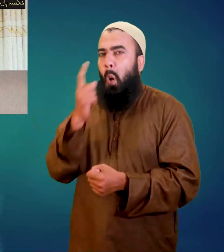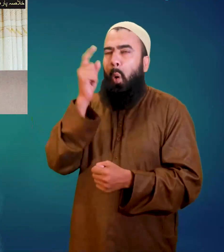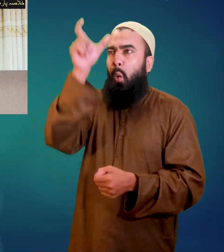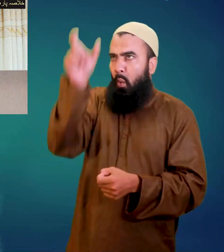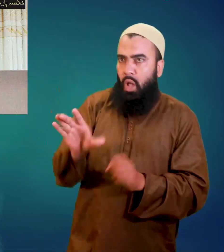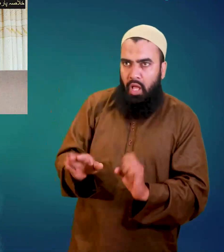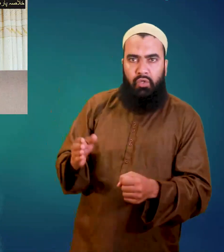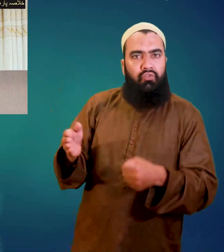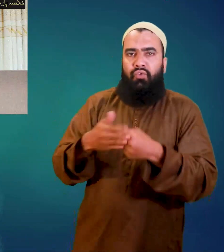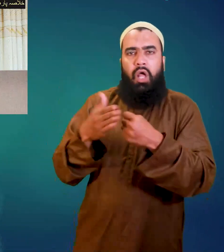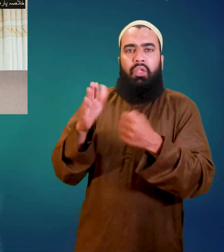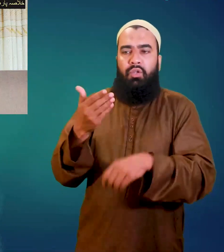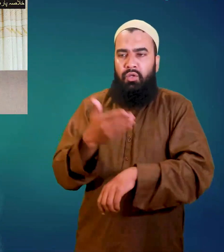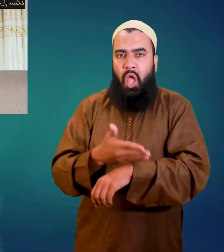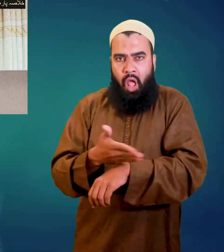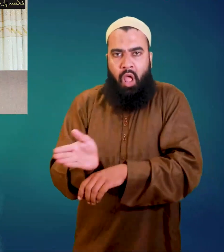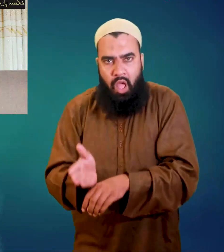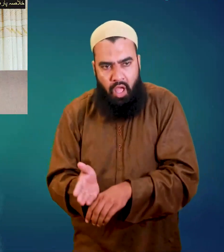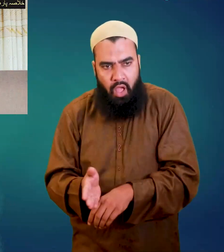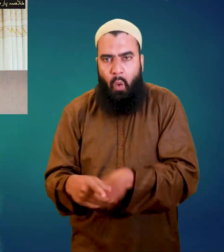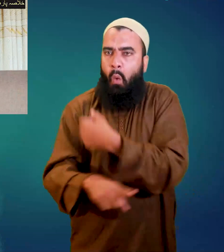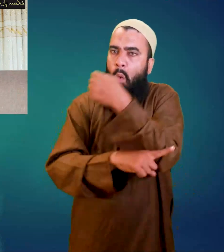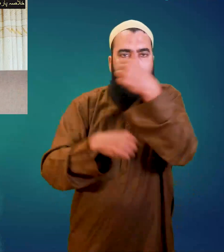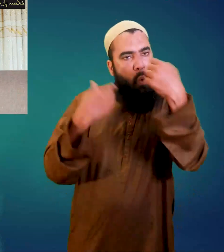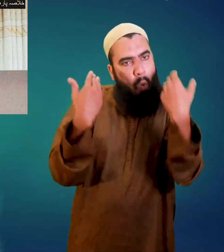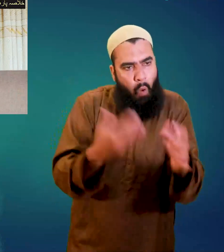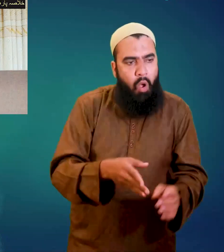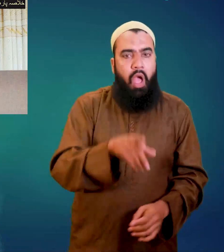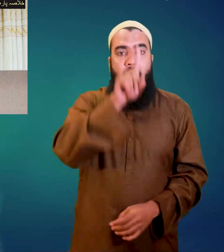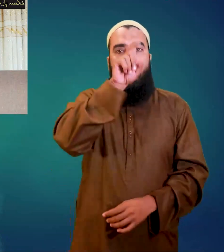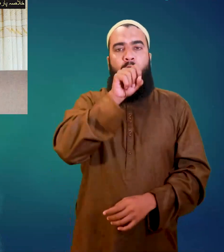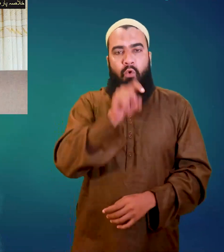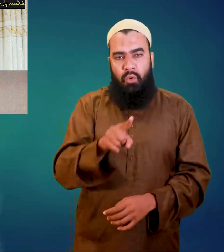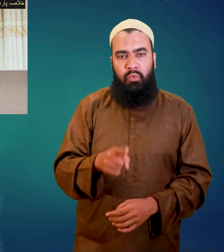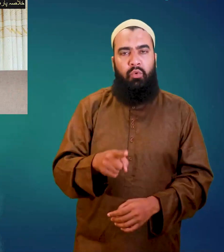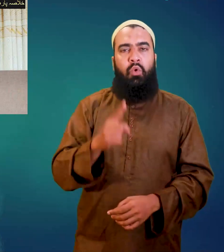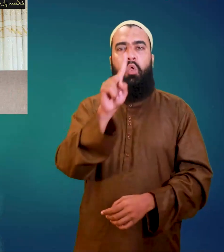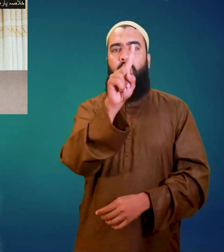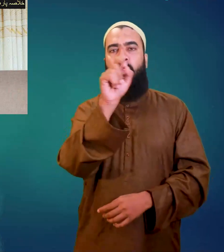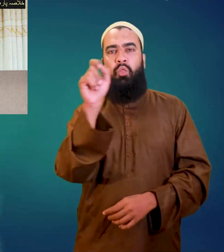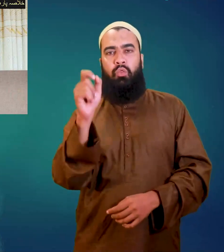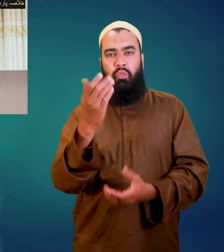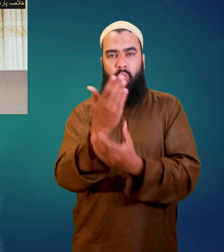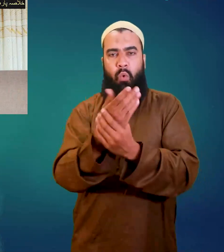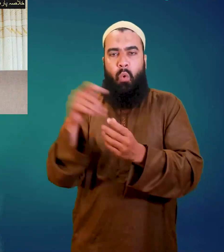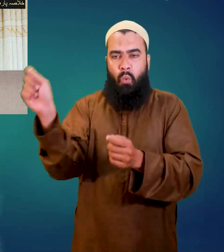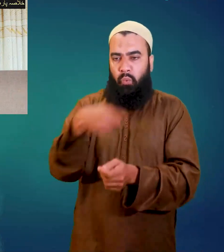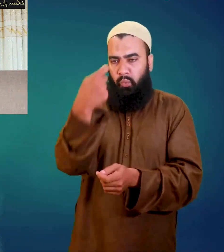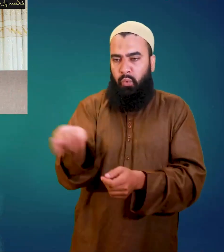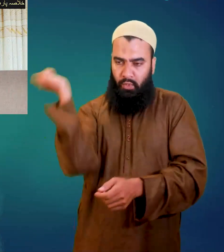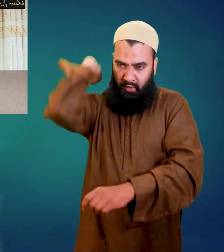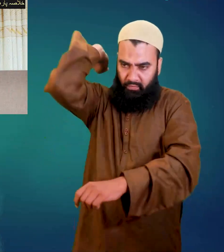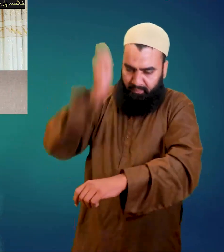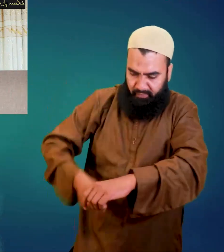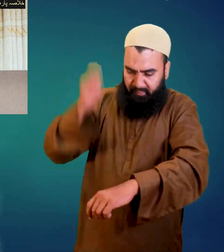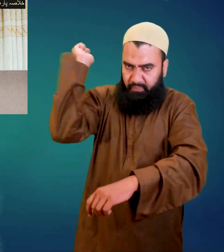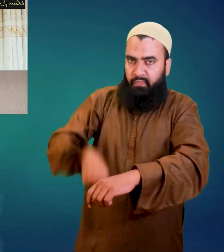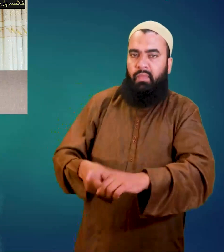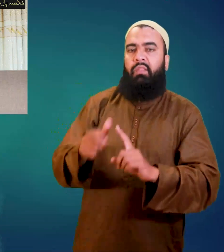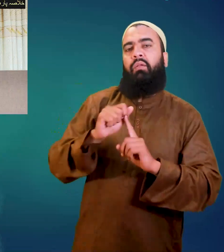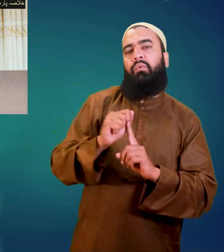دینا چاہیے یا کر دیا جائے، لیکن یہ قاضی کی ثوابدید پر رکھا گیا ہے۔ آیت نمبر